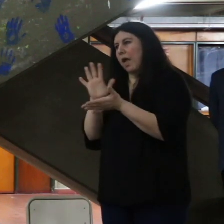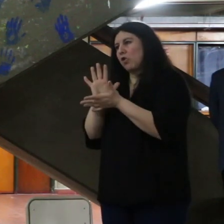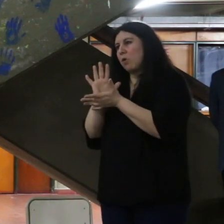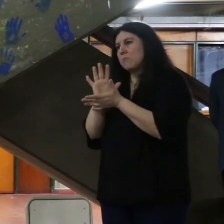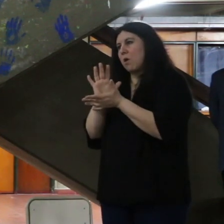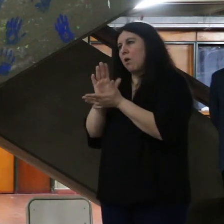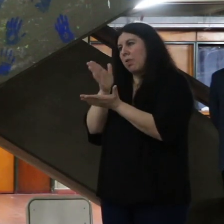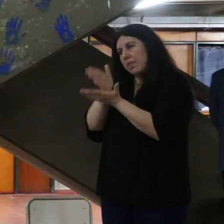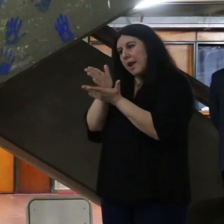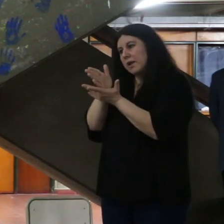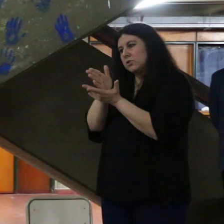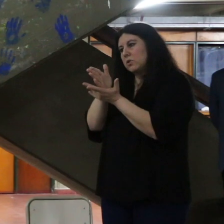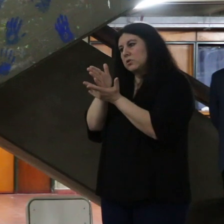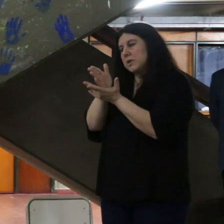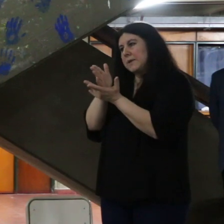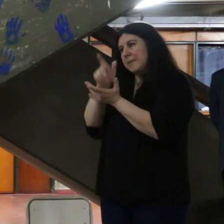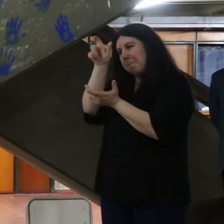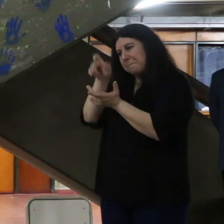política.